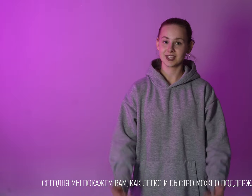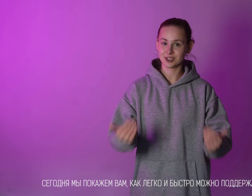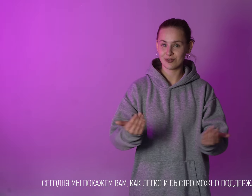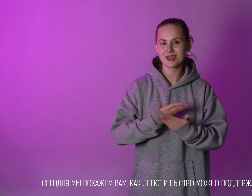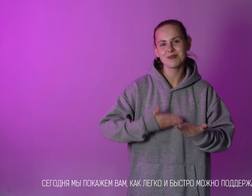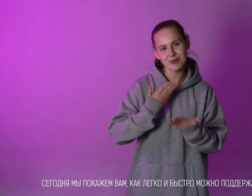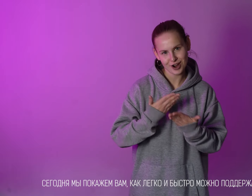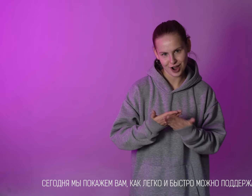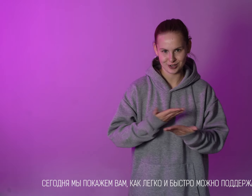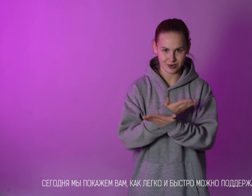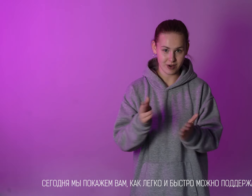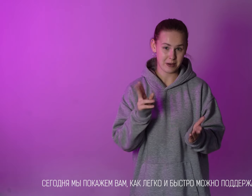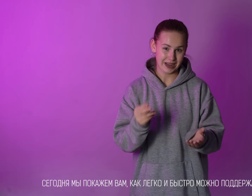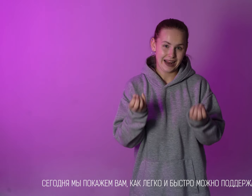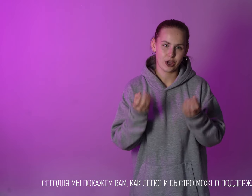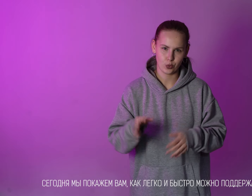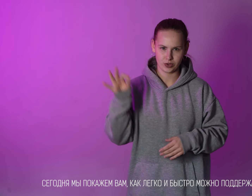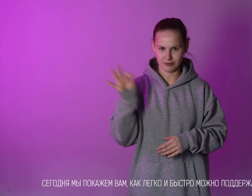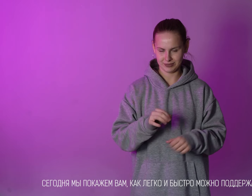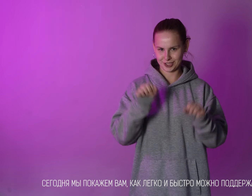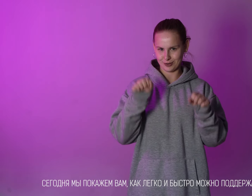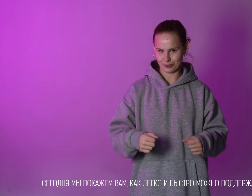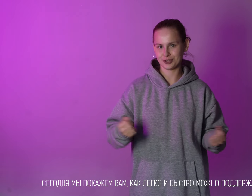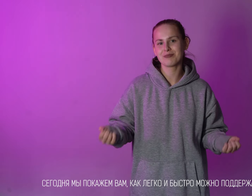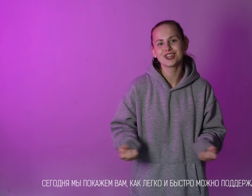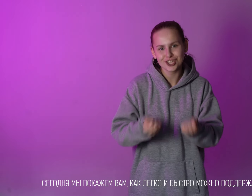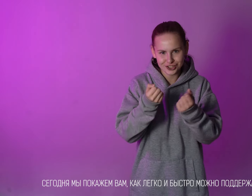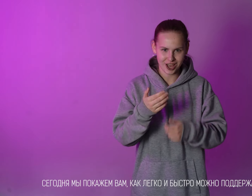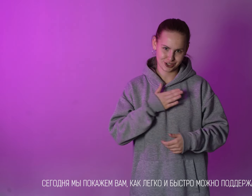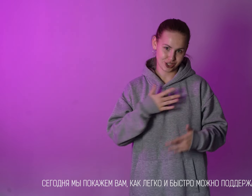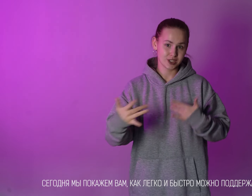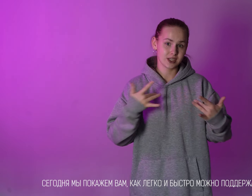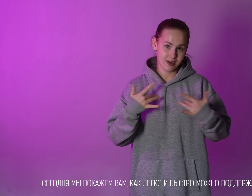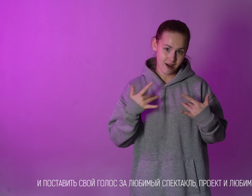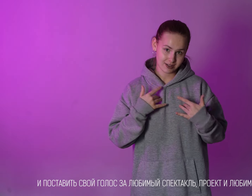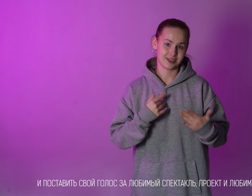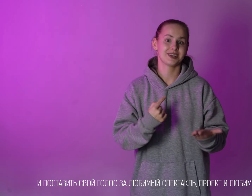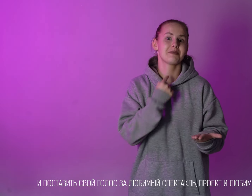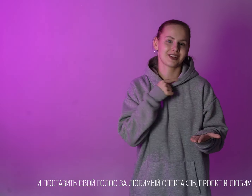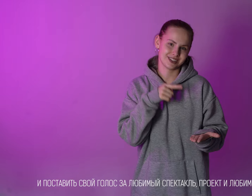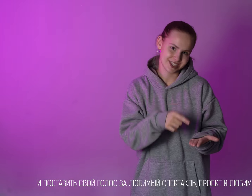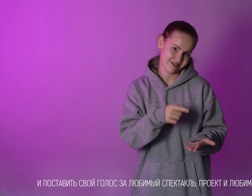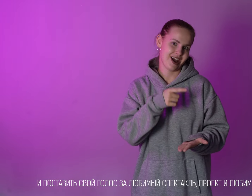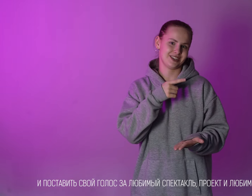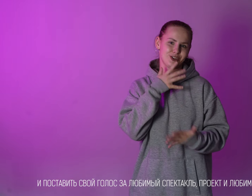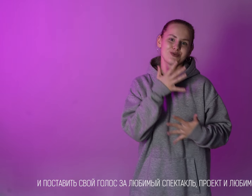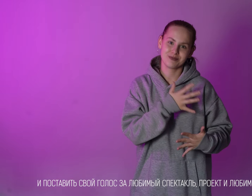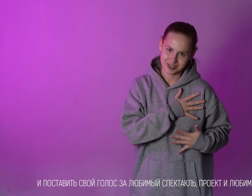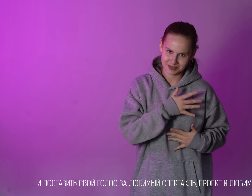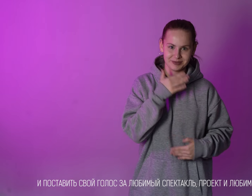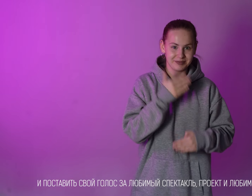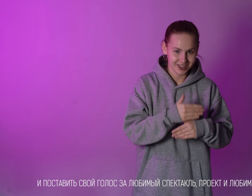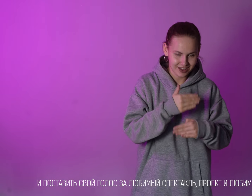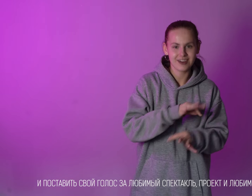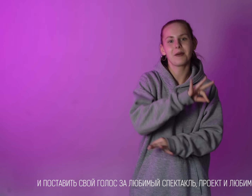Сегодня мы покажем вам, как легко и быстро можно поддержать наш театр и поставить свой голос за любимый спектакль, проект